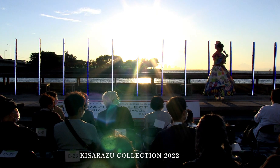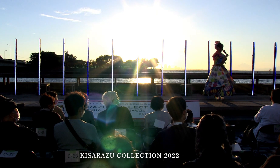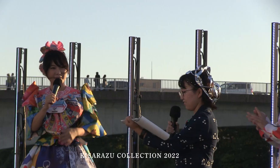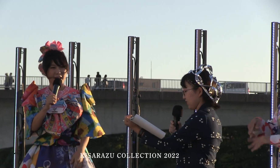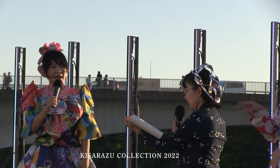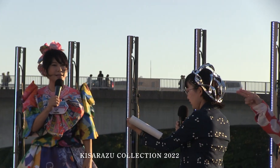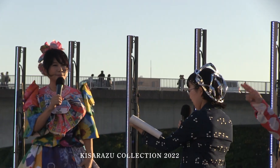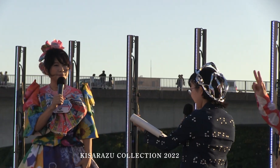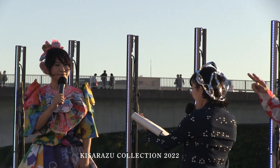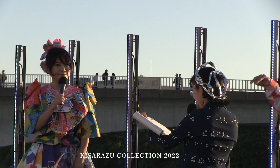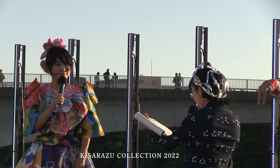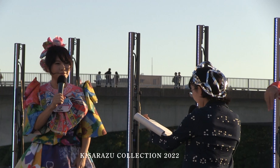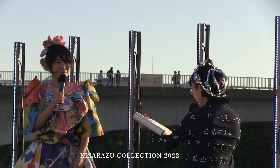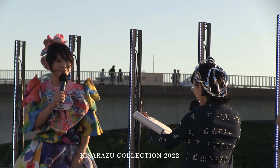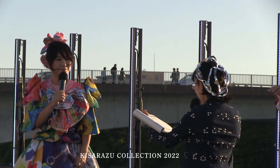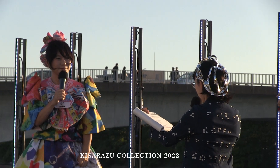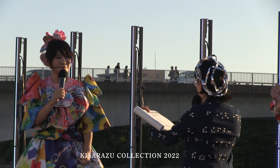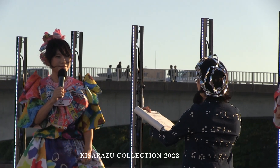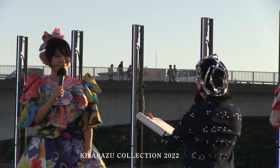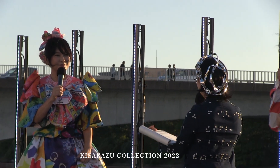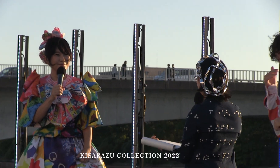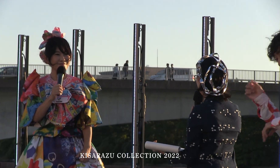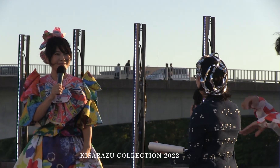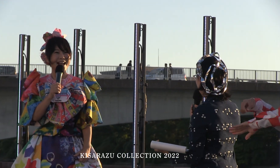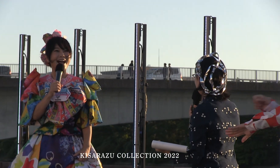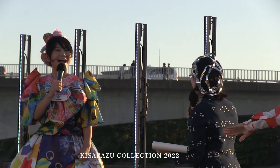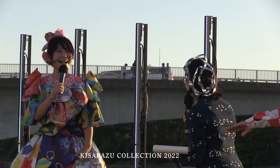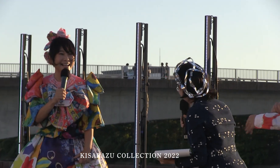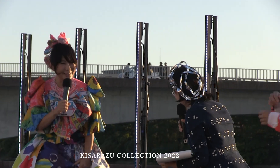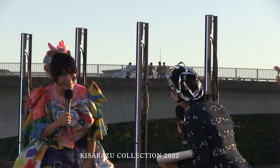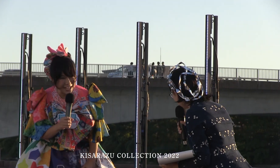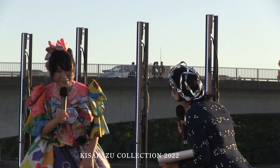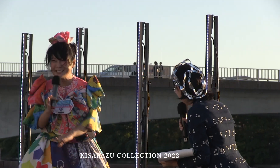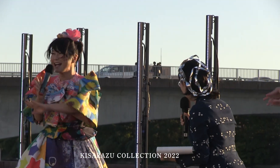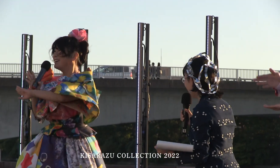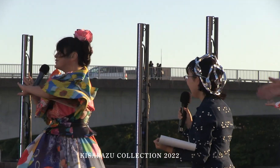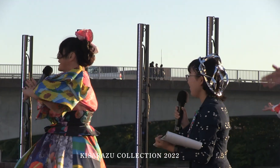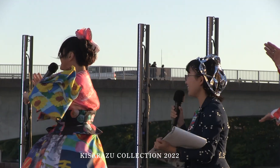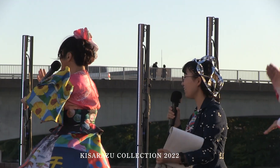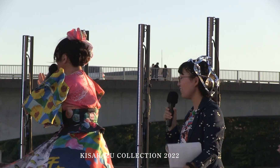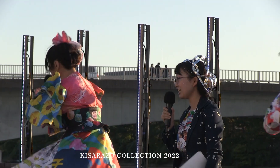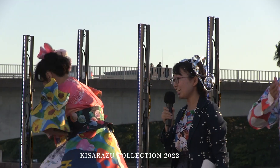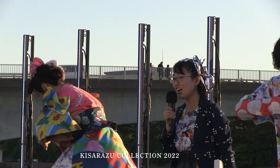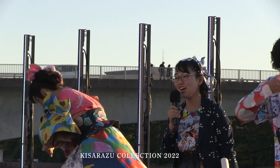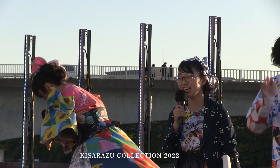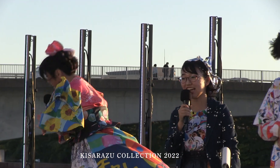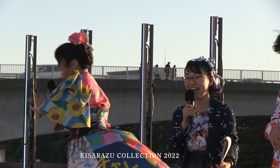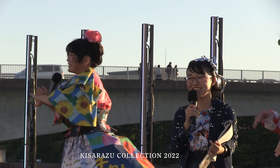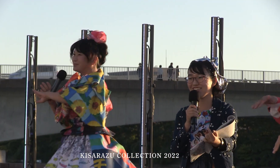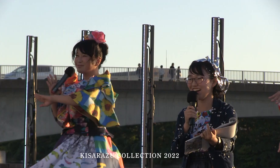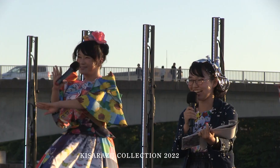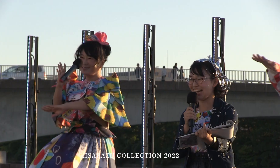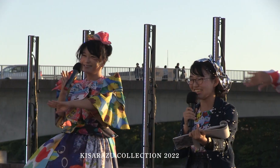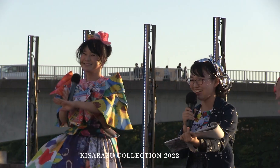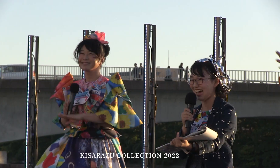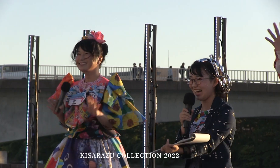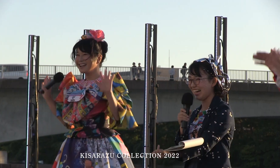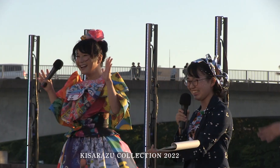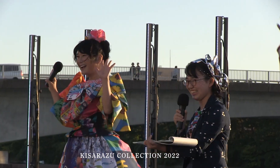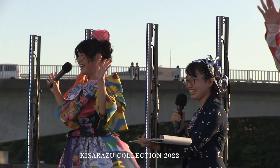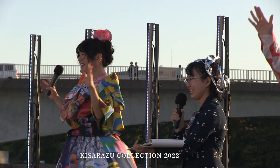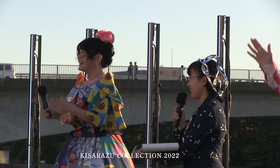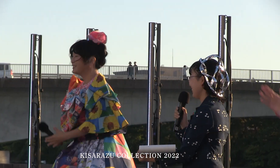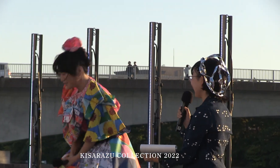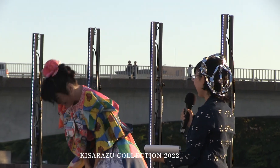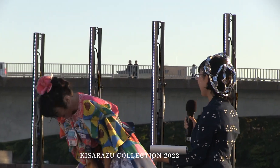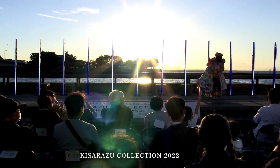の愛さん、 はい、 素晴らしいスペシャルライブをありがとうございました。皆さんもう一度大きな拍手をお願いします